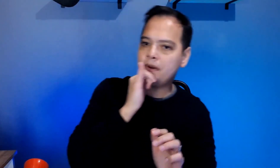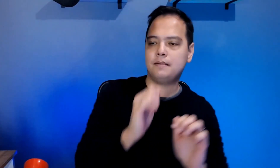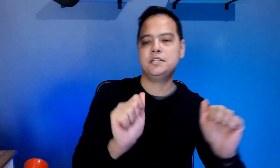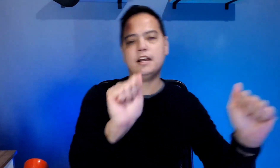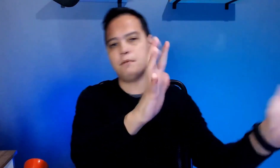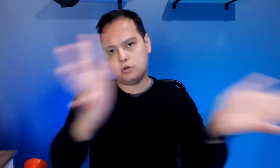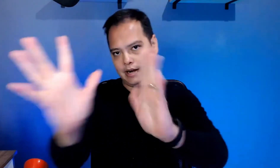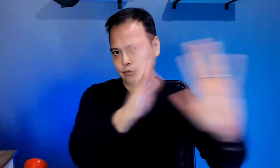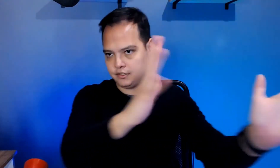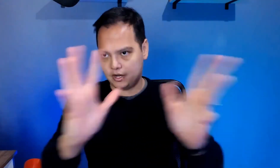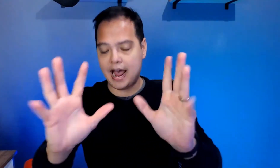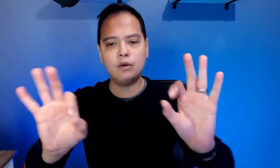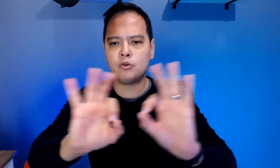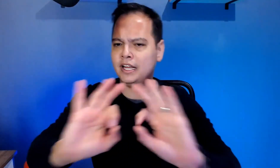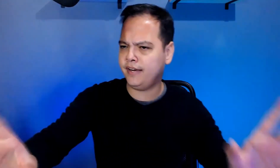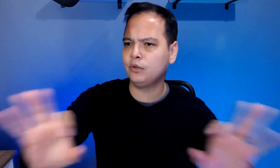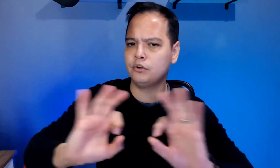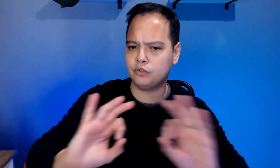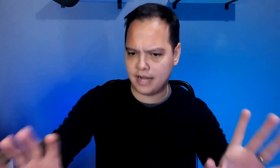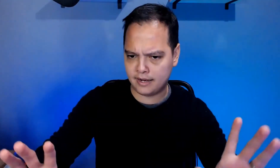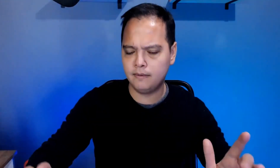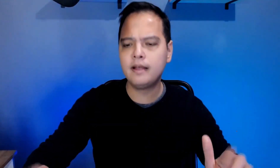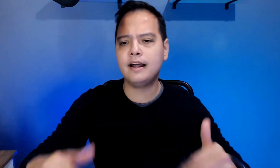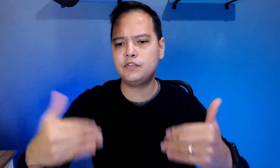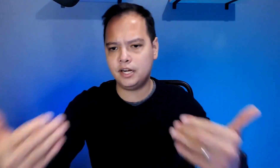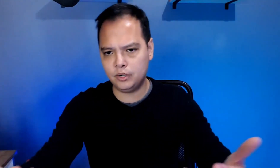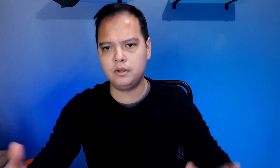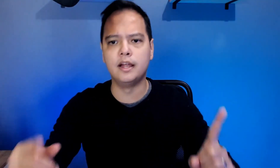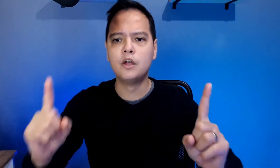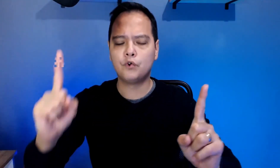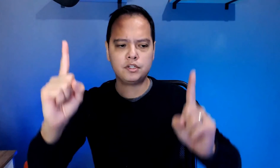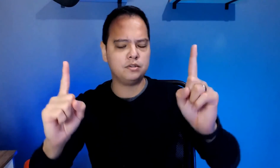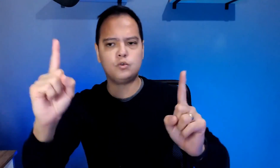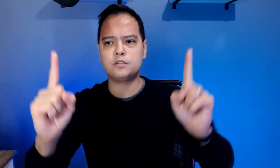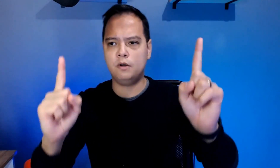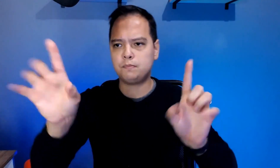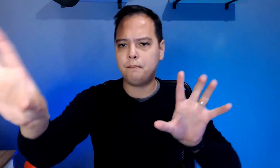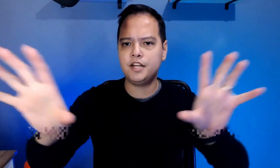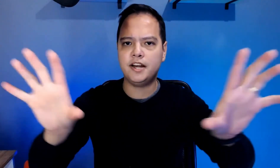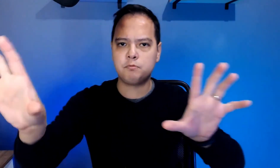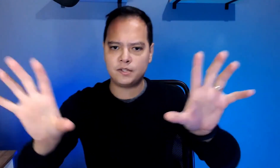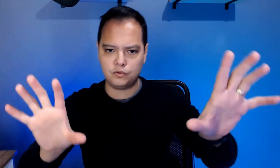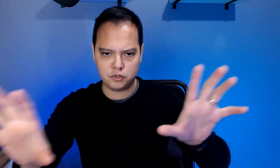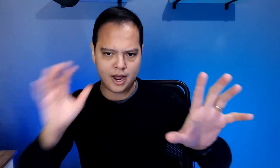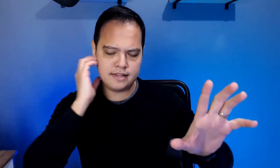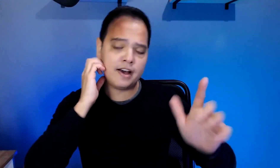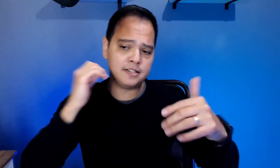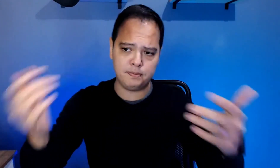imagine que ele começou a contar a história. Aí ele não usou classificador, não usou nada. Classificador é o quê? Quando você usa suas mãos para preencherem espaços visuais. Tem várias explicações,